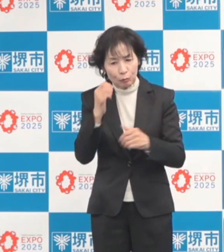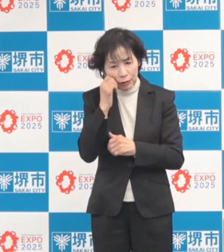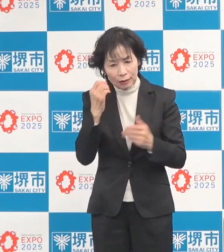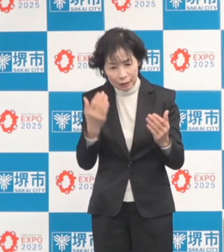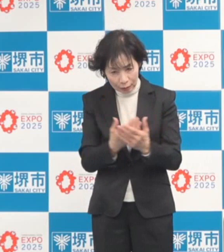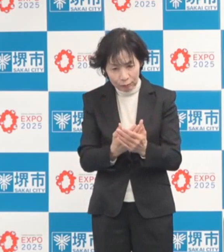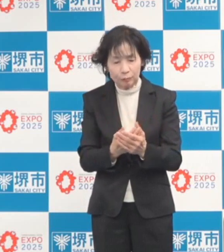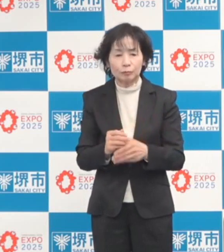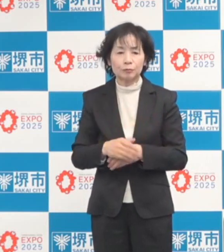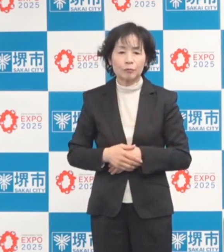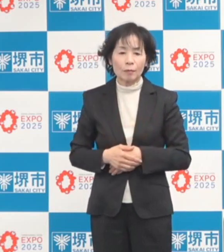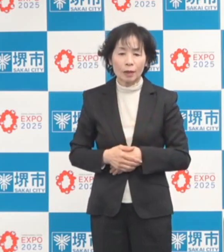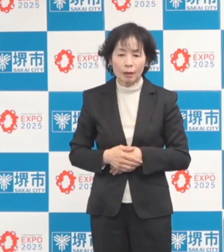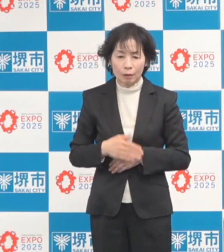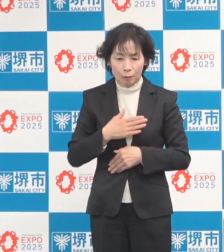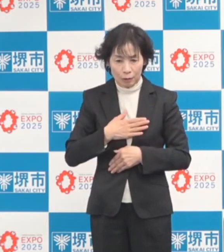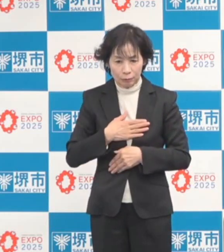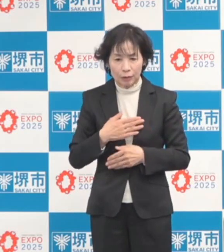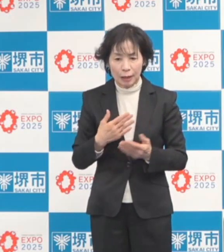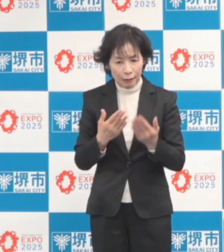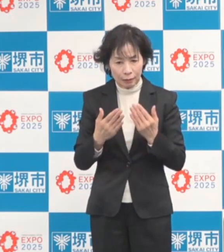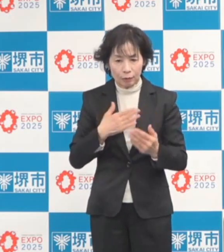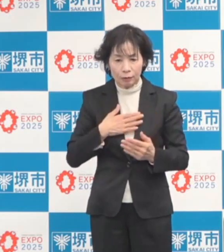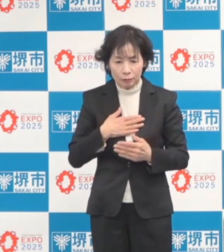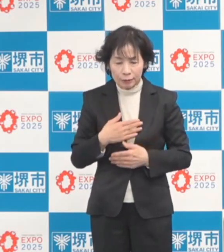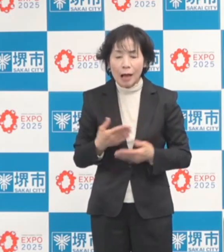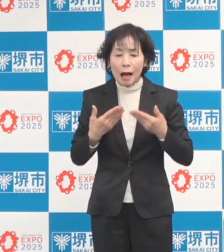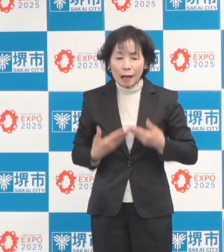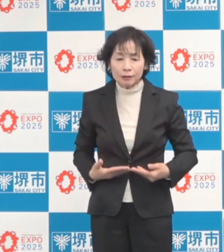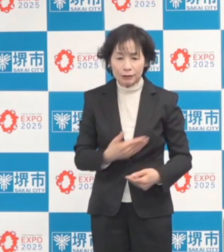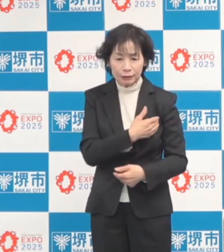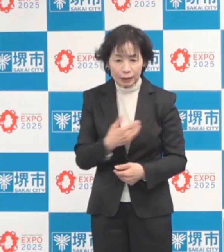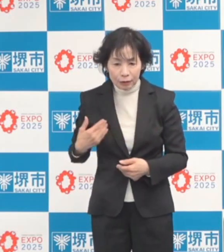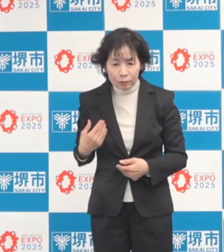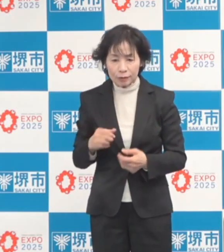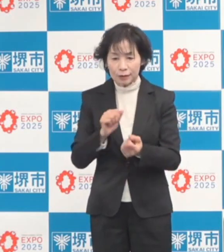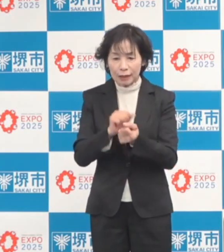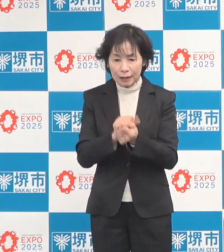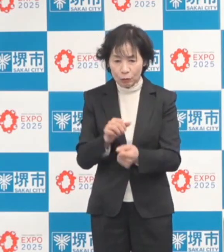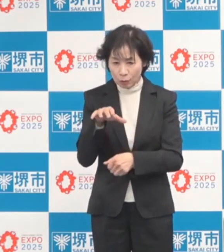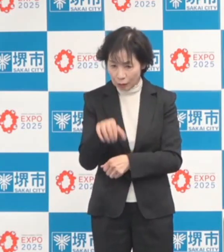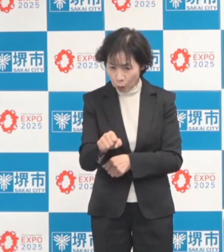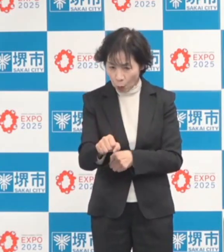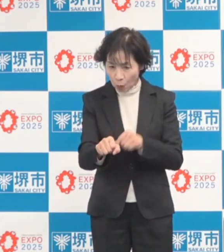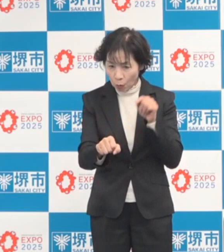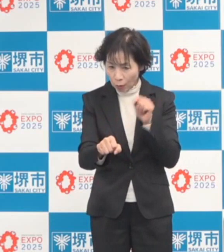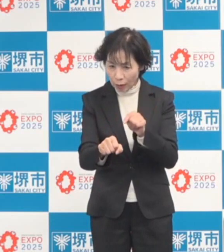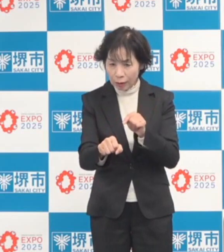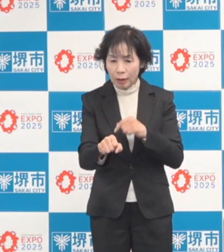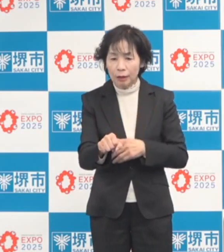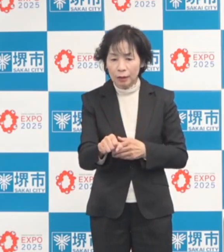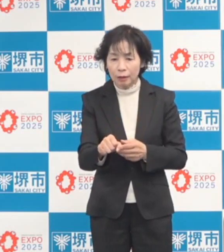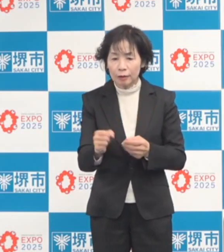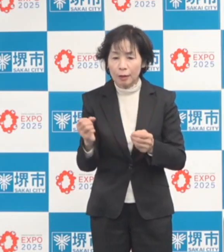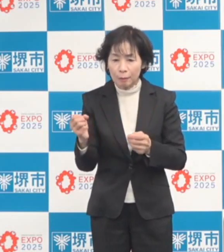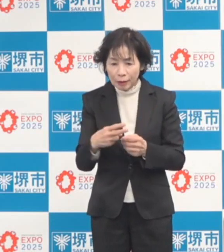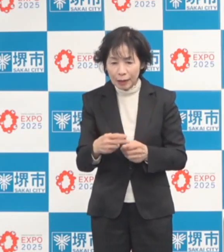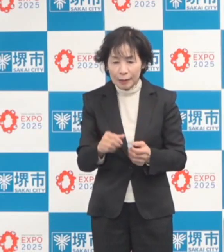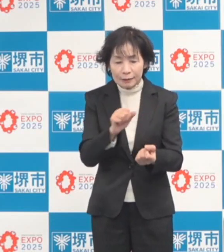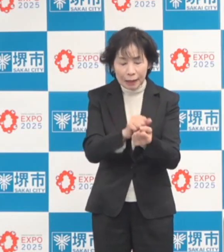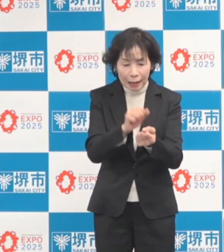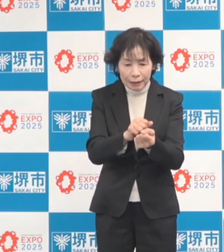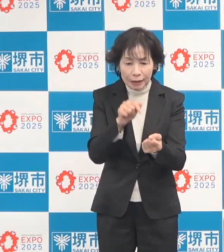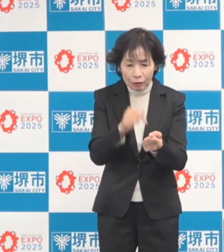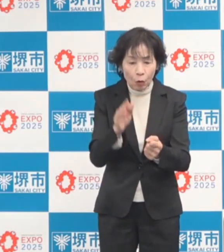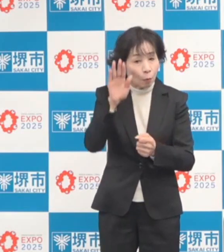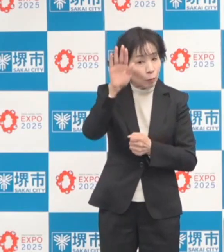に見えております。ですのでその意味でも安心できる堺の確保というものと、そして